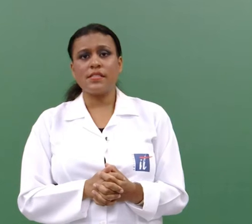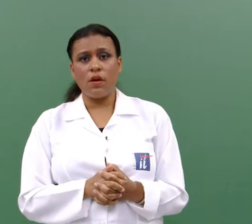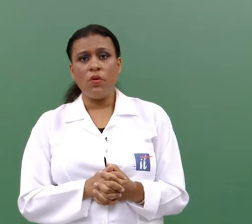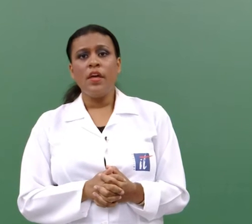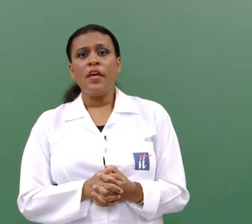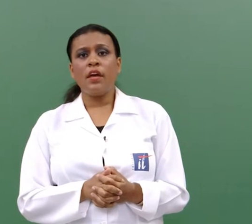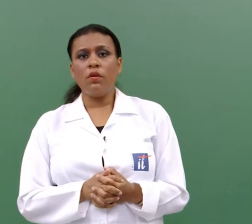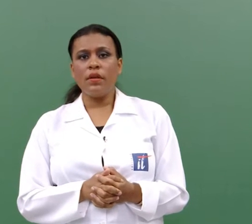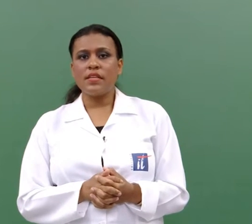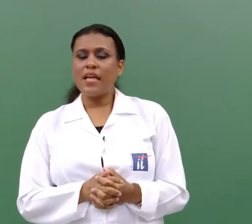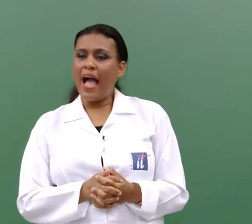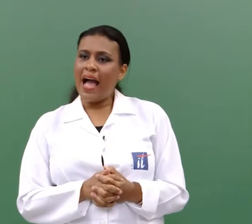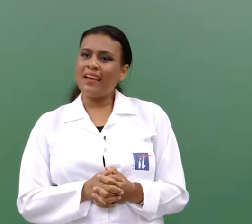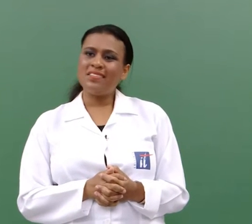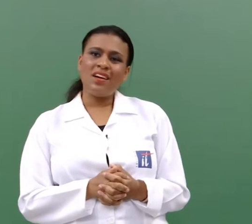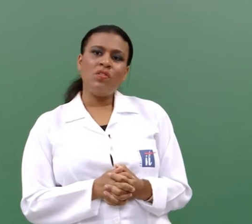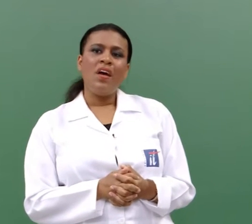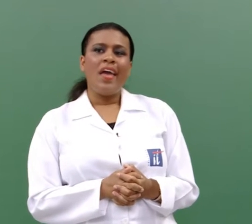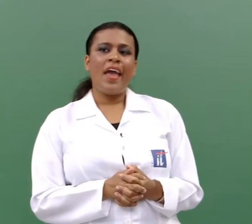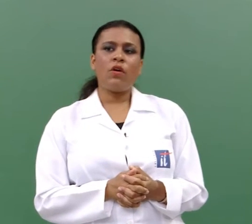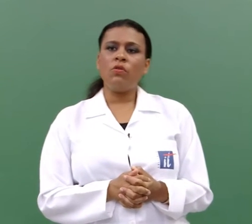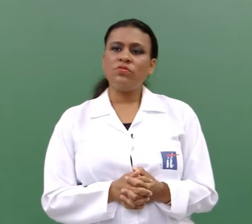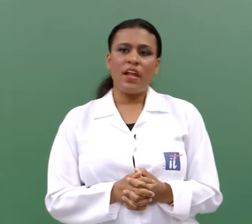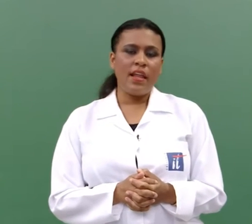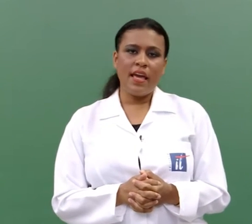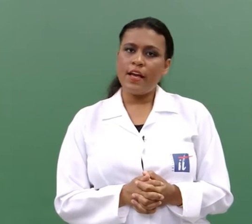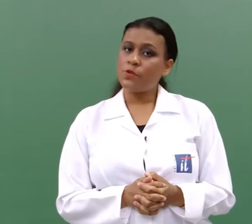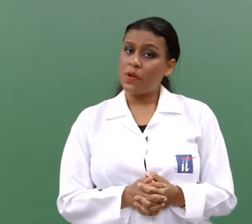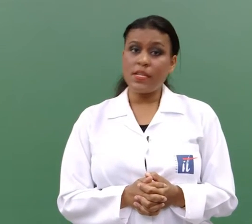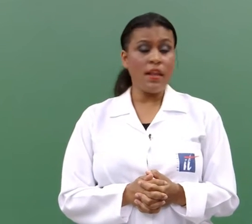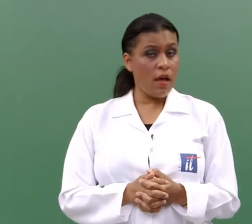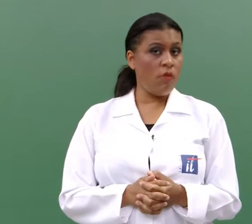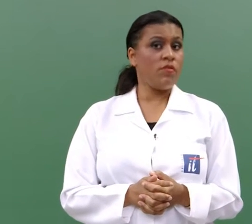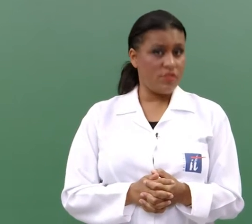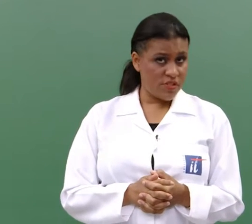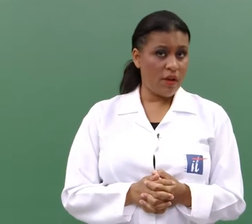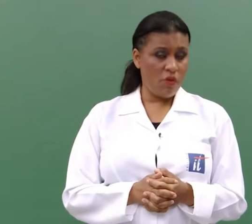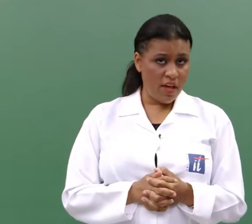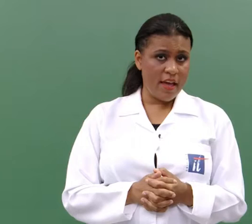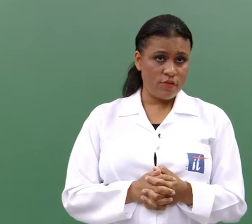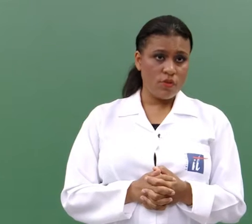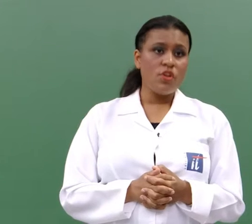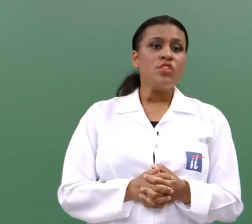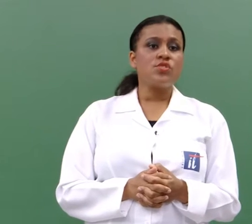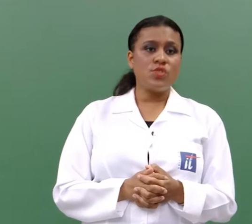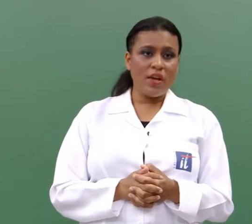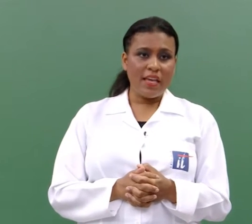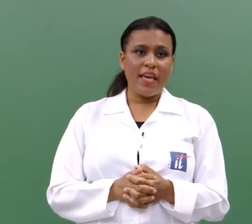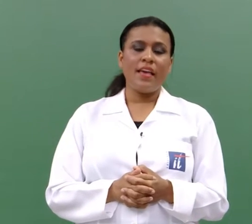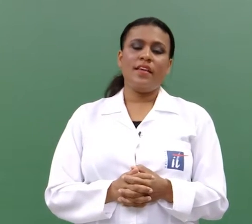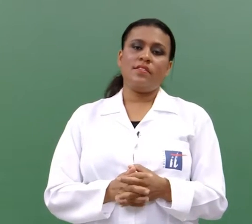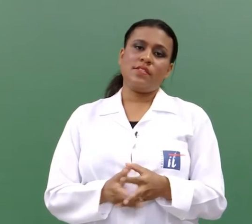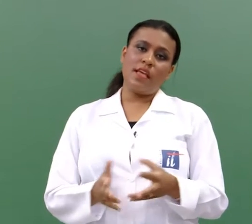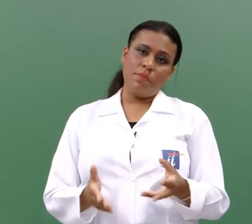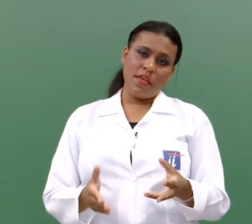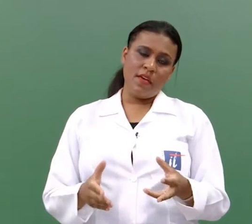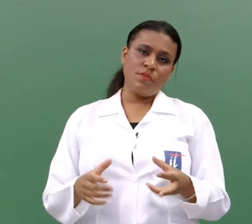estão incluídas. Ah, então é contra a lei? A resposta é não, está correto. Só que